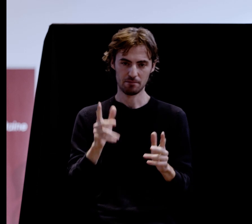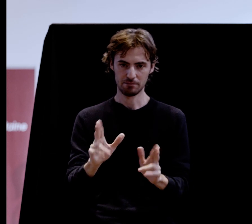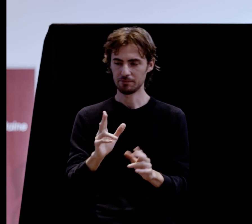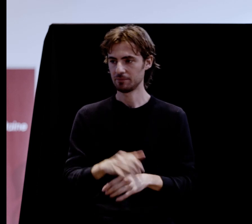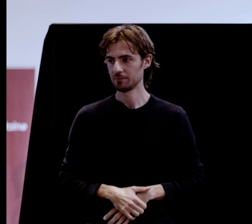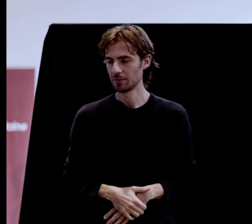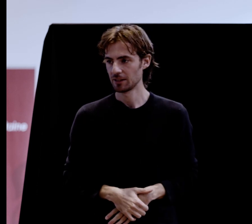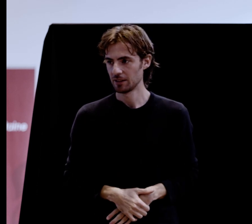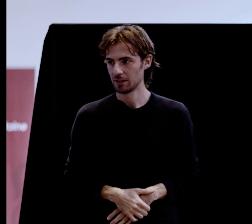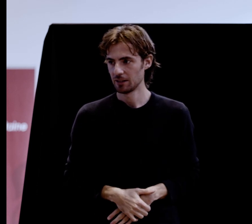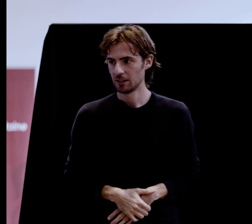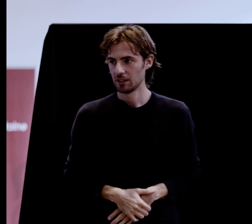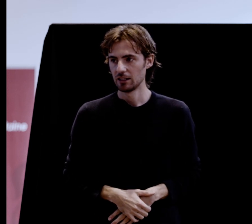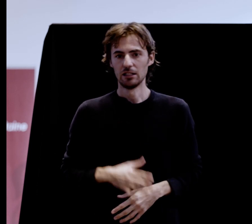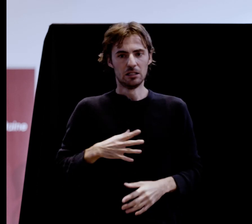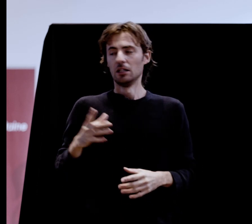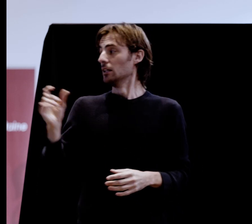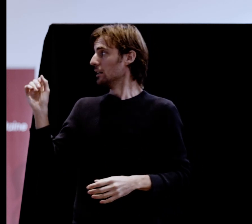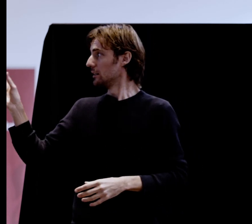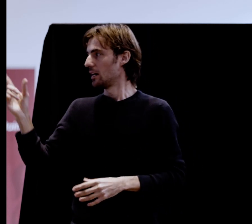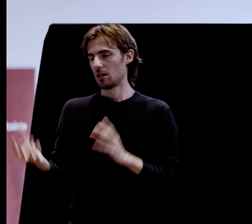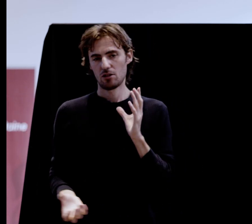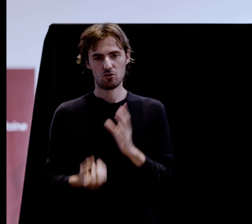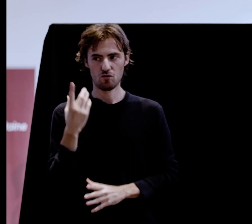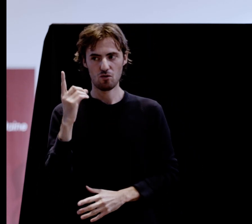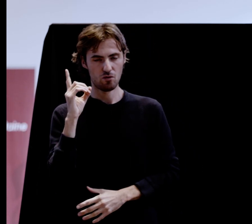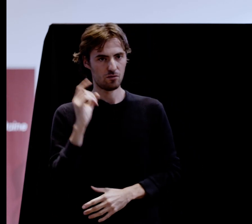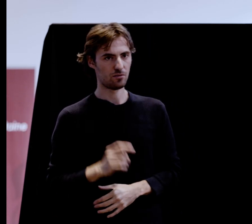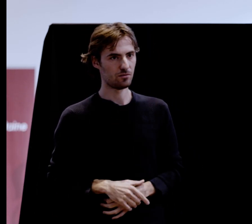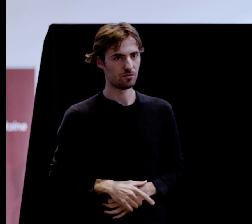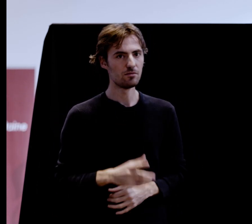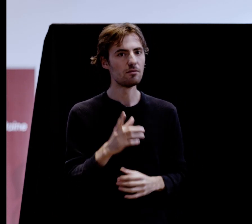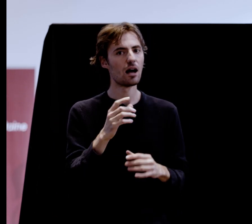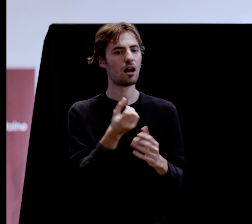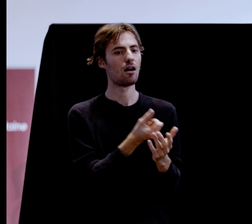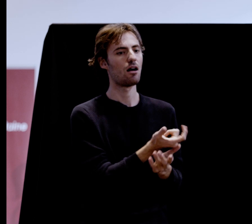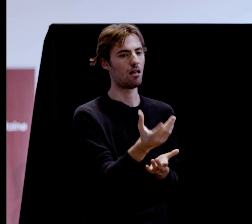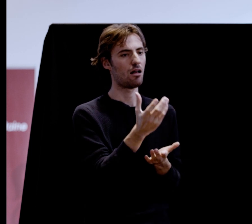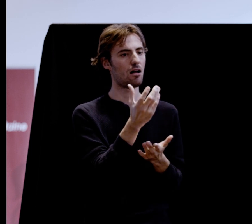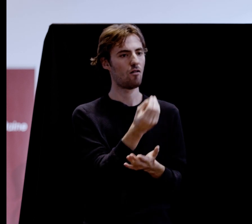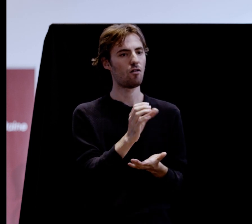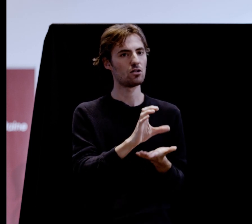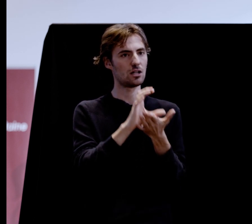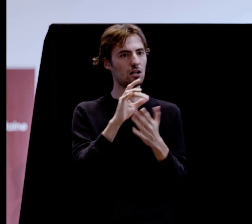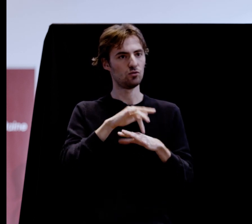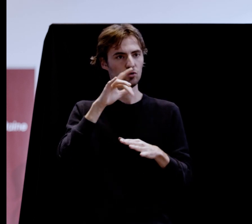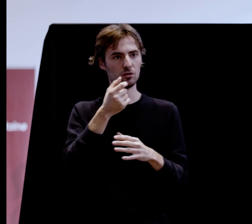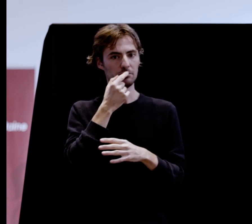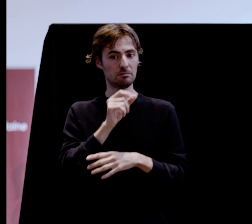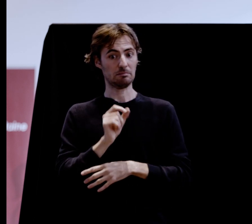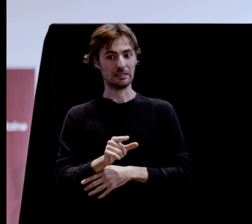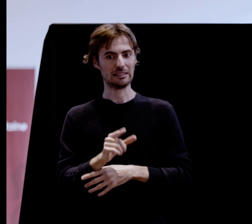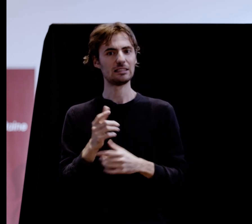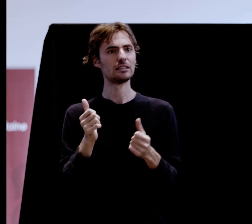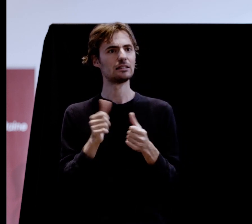enfants, j'en parle parce que c'est nouveau, mais je sais que certains enfants charges ont eu ce traitement. Ils ont